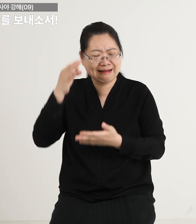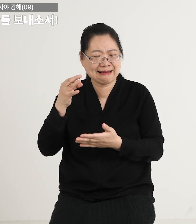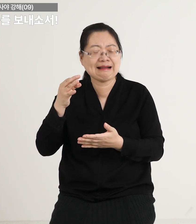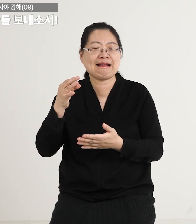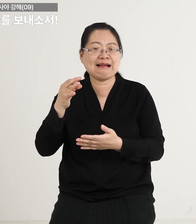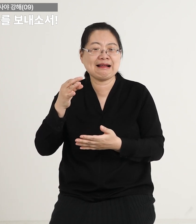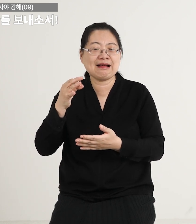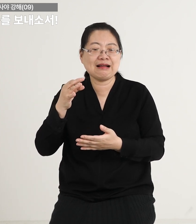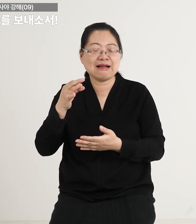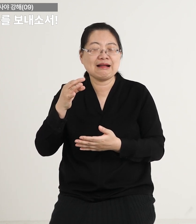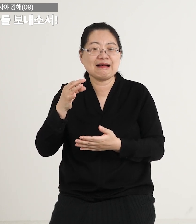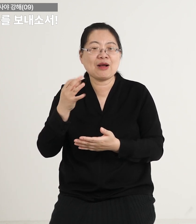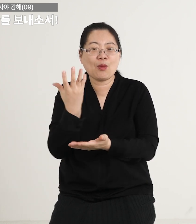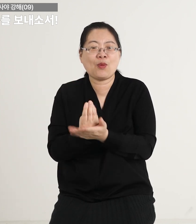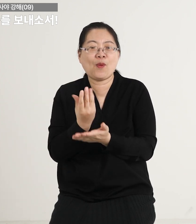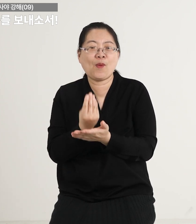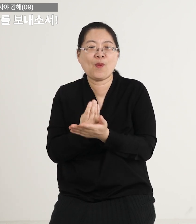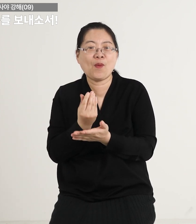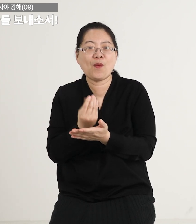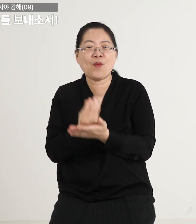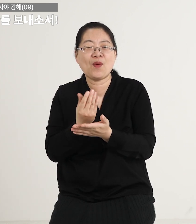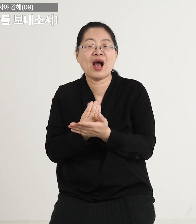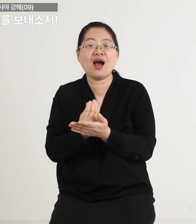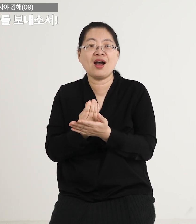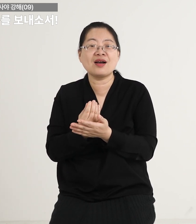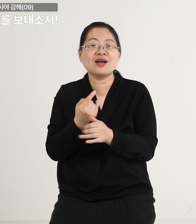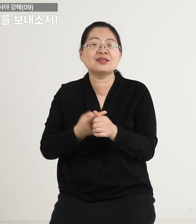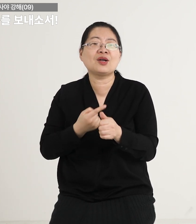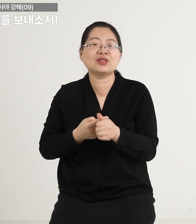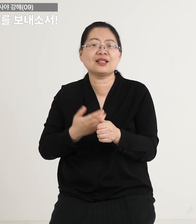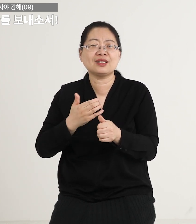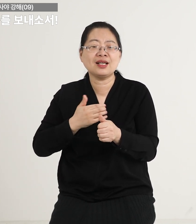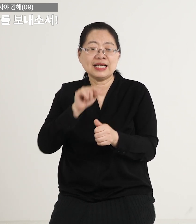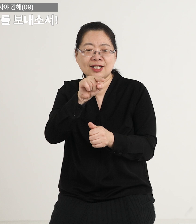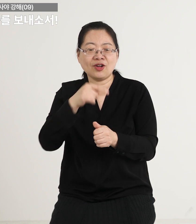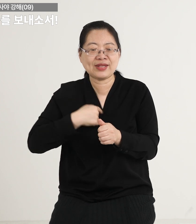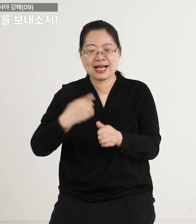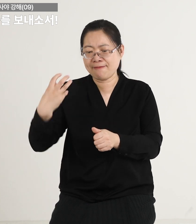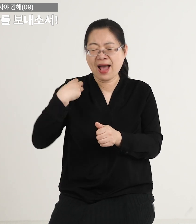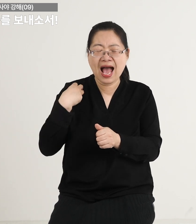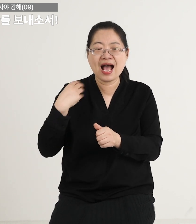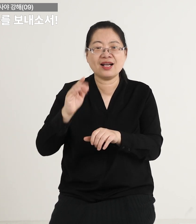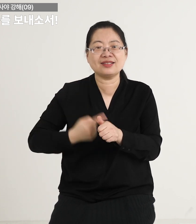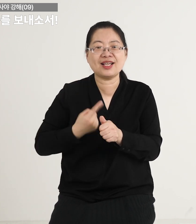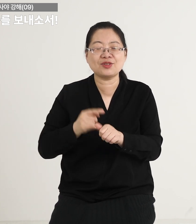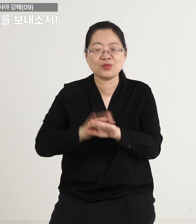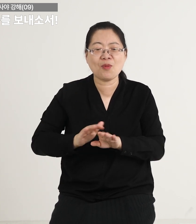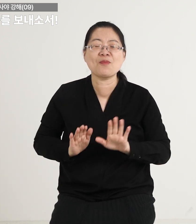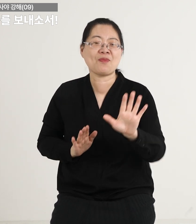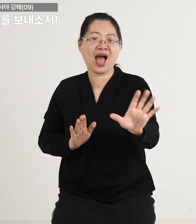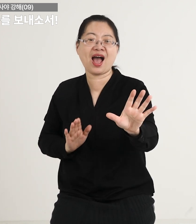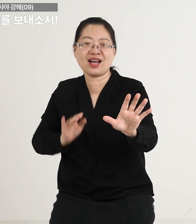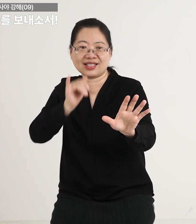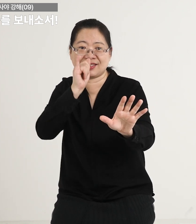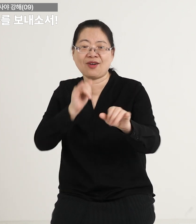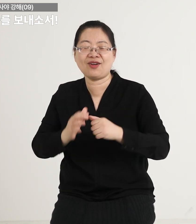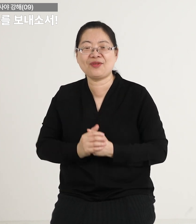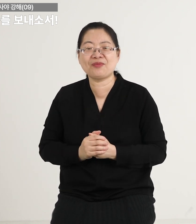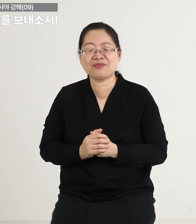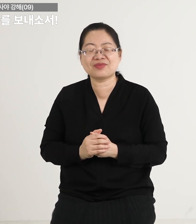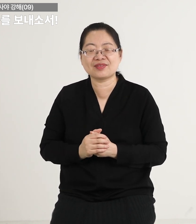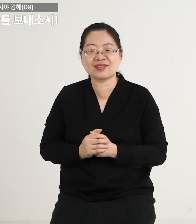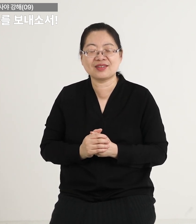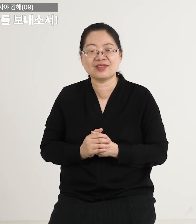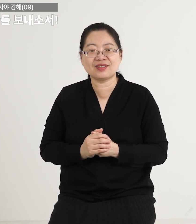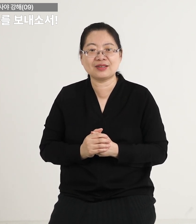녹아지고 쌓여져서 자기도 모르게 손이 간 거예요. 이 자기도 모르게 손이 갔다는 게 무서운